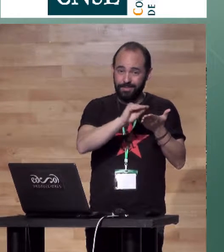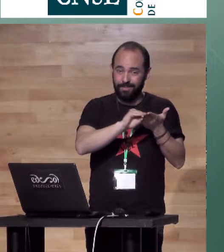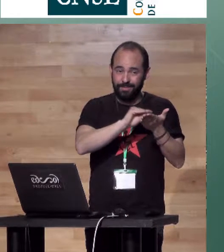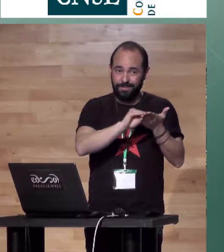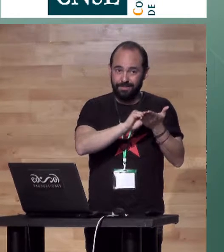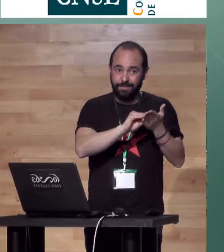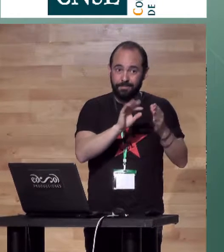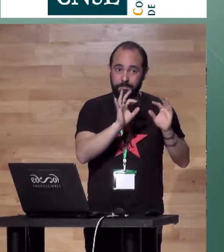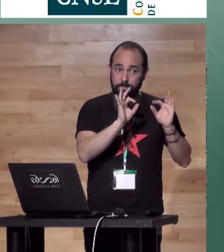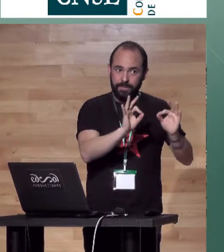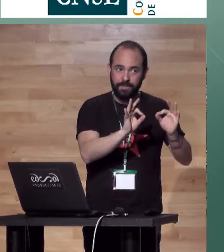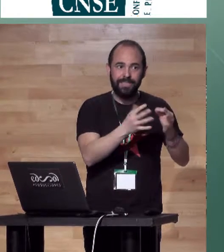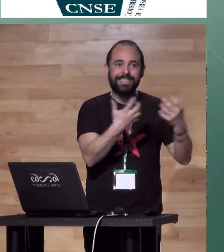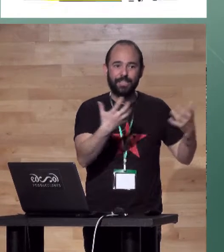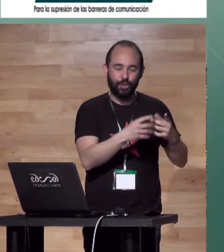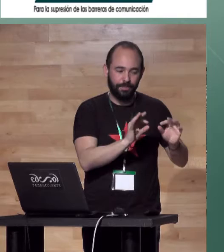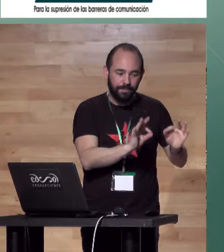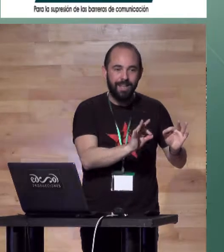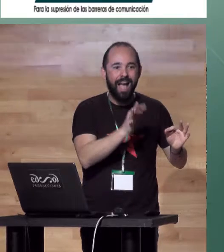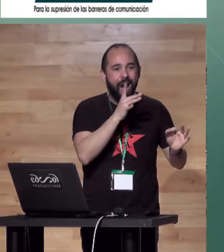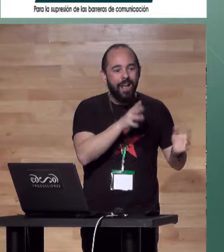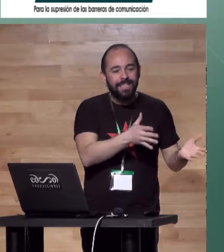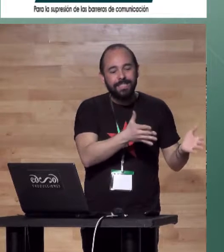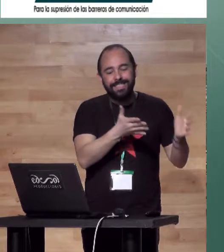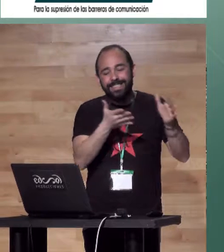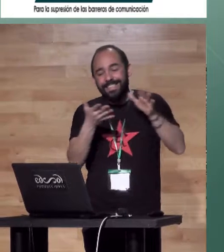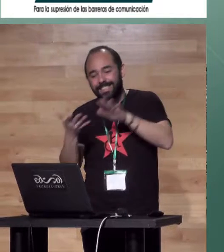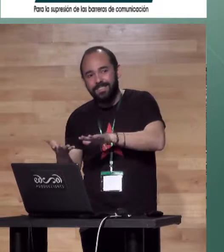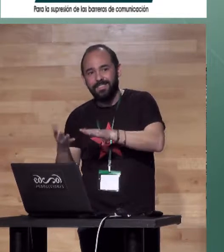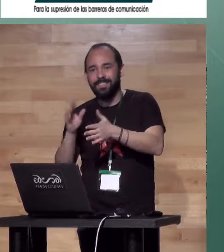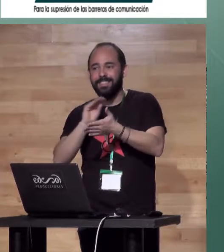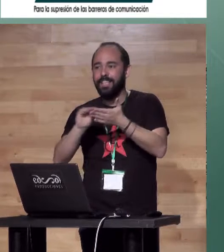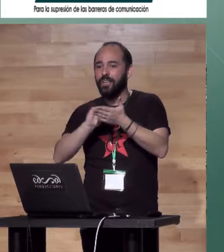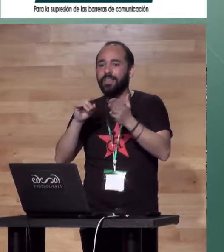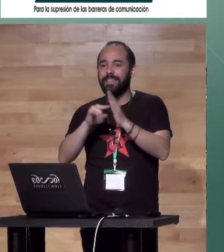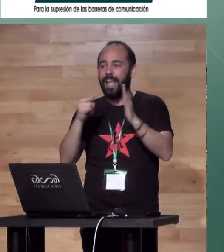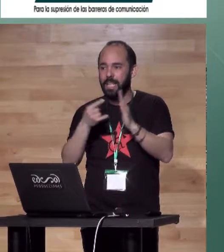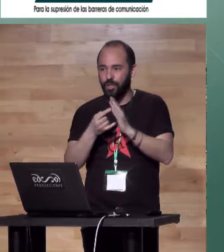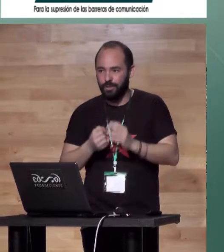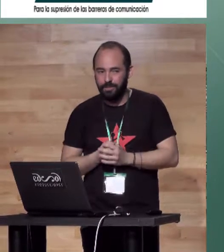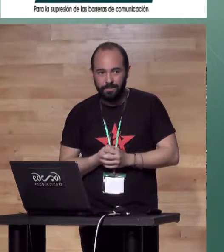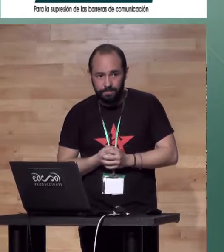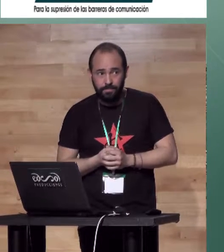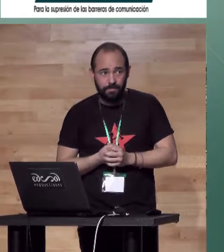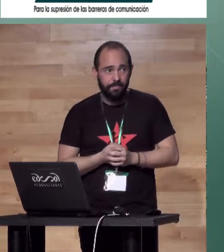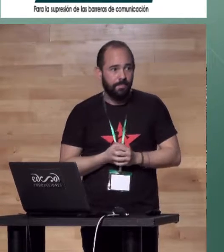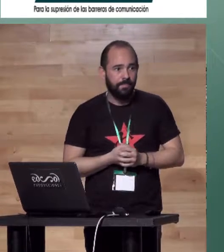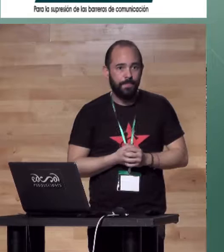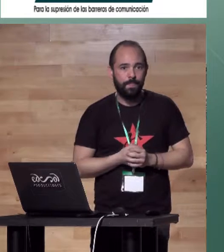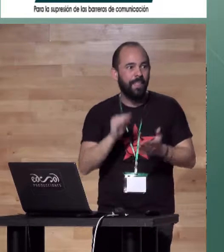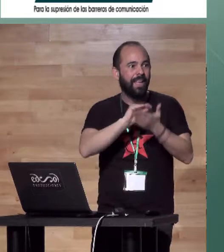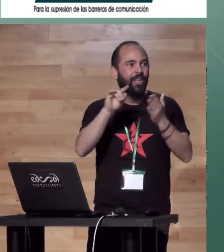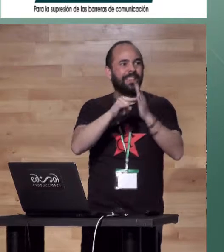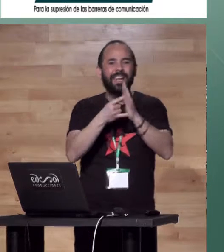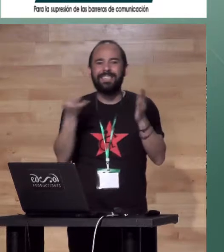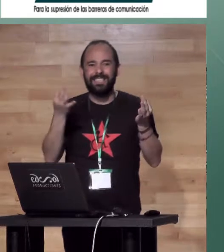Después, otra cosa, el guión. Es un texto, sí, pero ese guión hay que trasladarlo a la parte